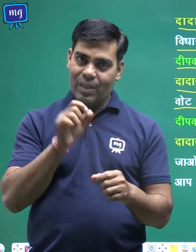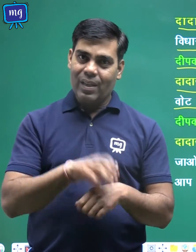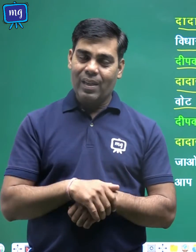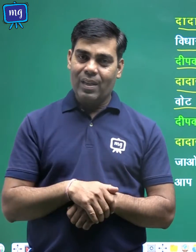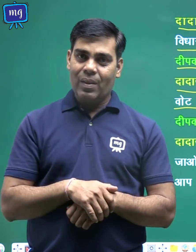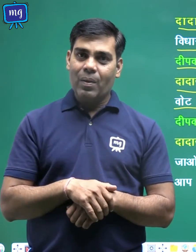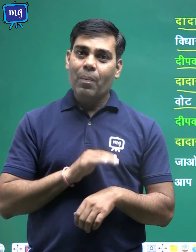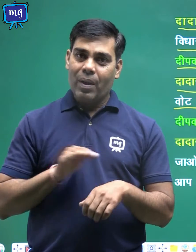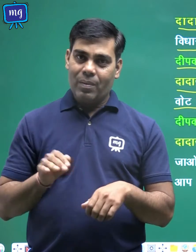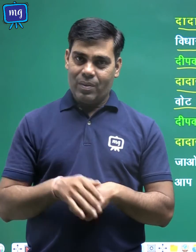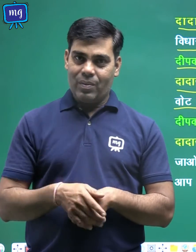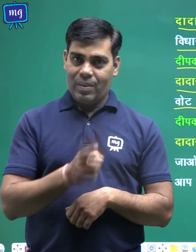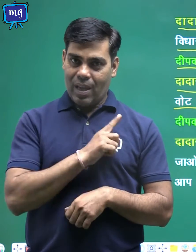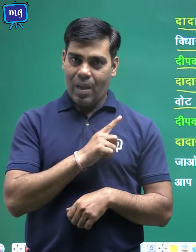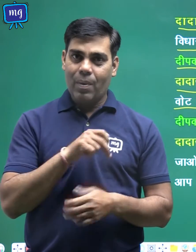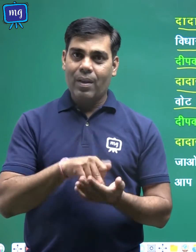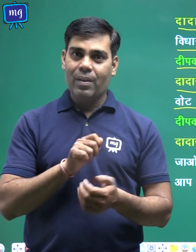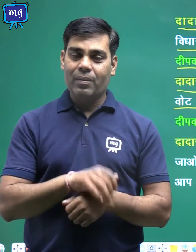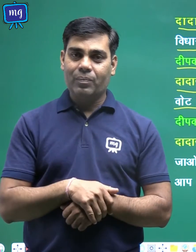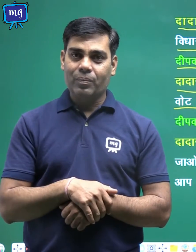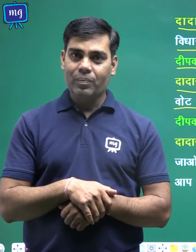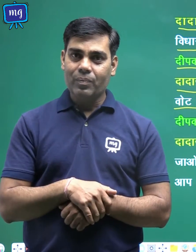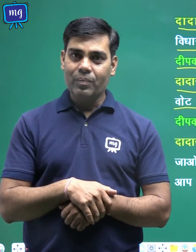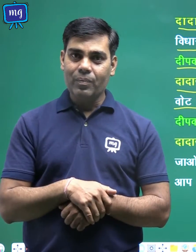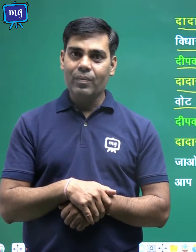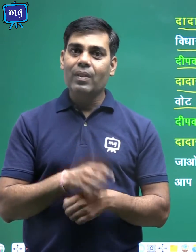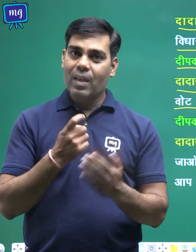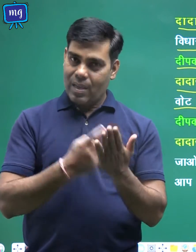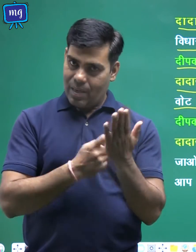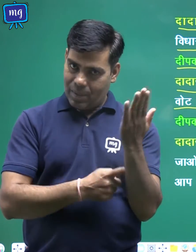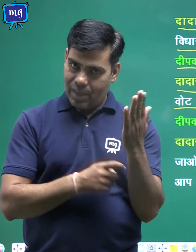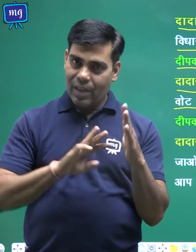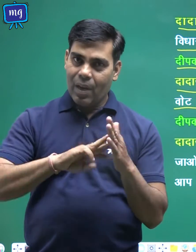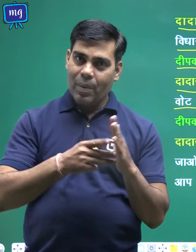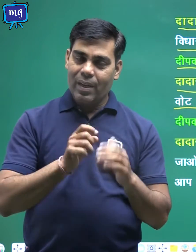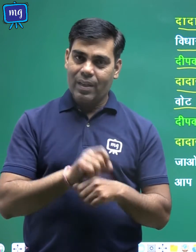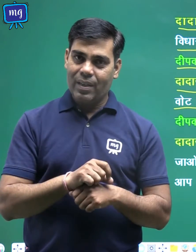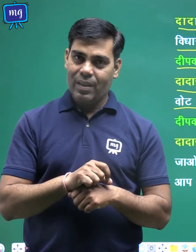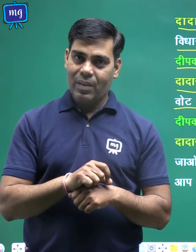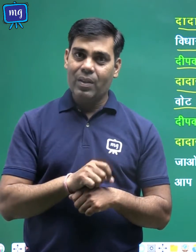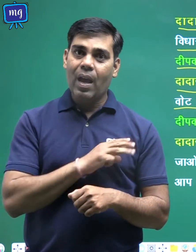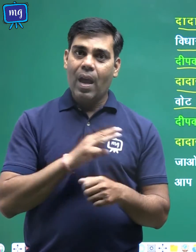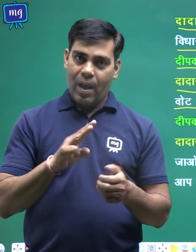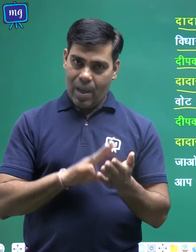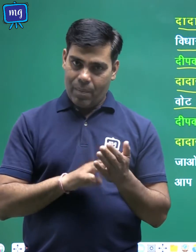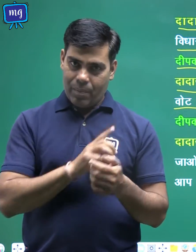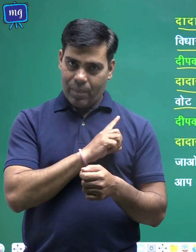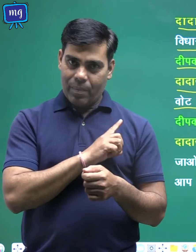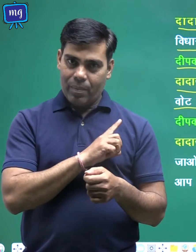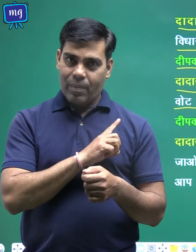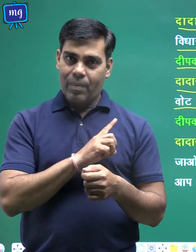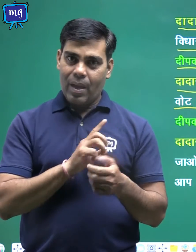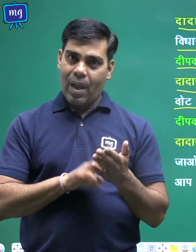प्यारे बच्चों, यहाँ पर प्रतिनिधि का मतलब विधायक से है